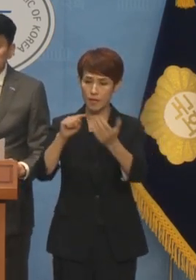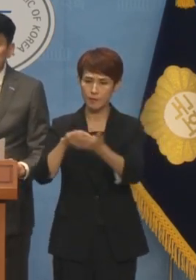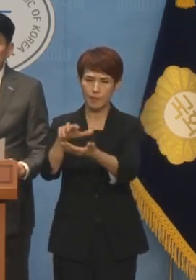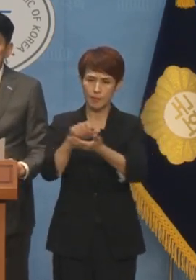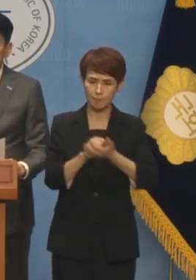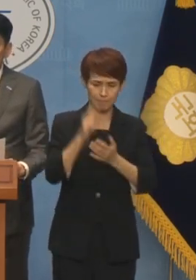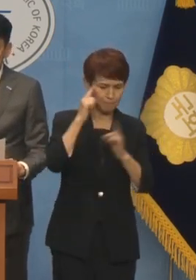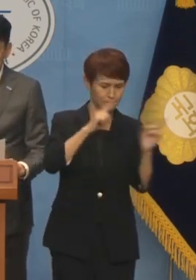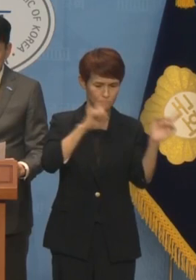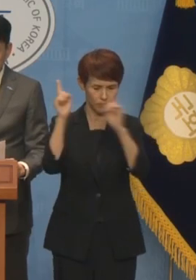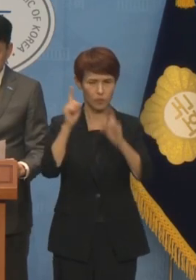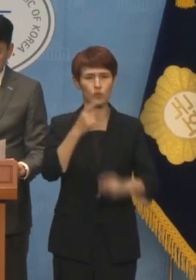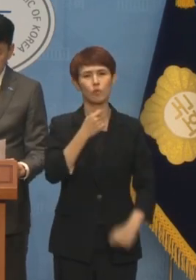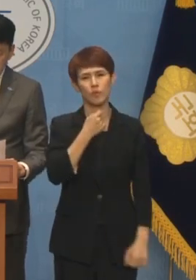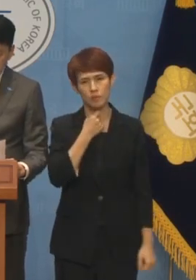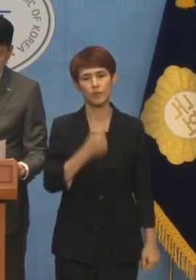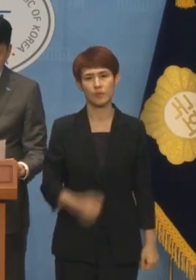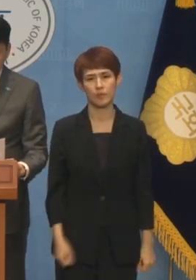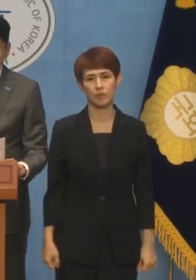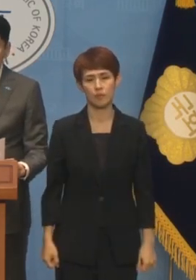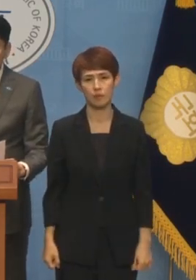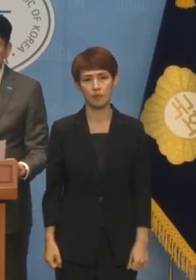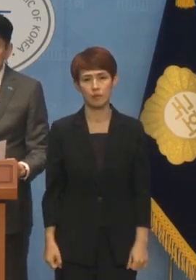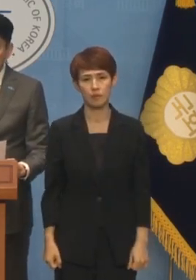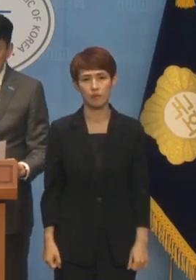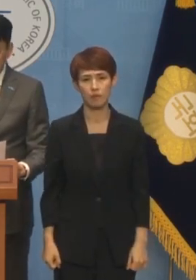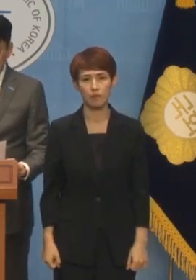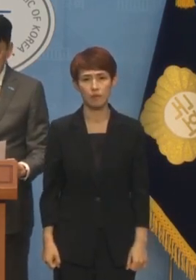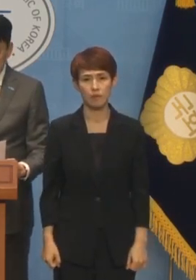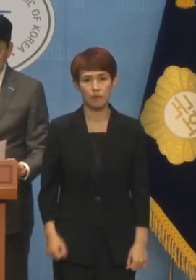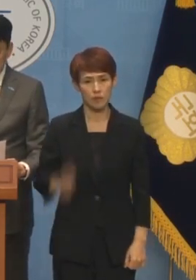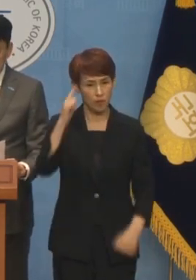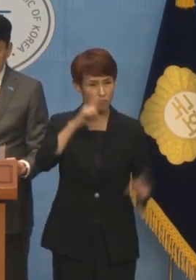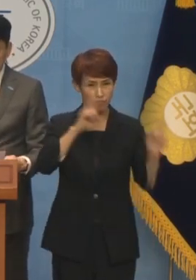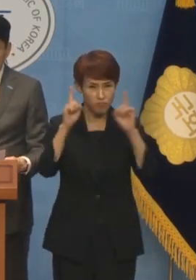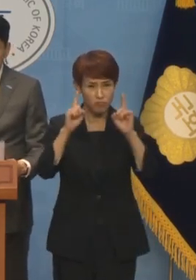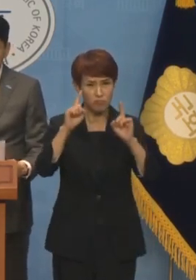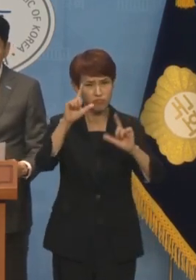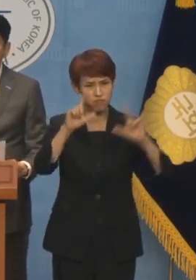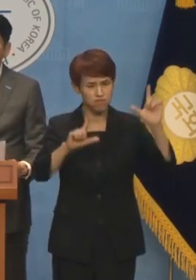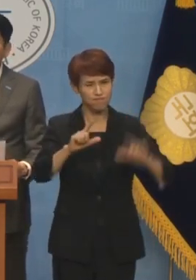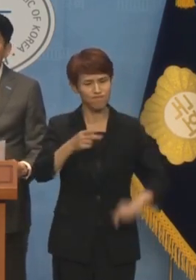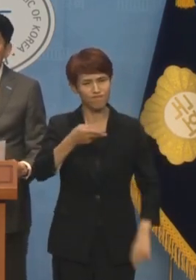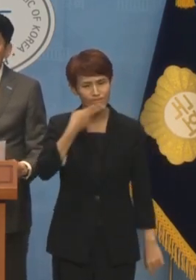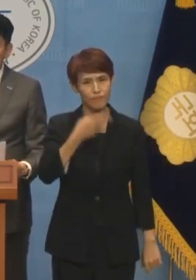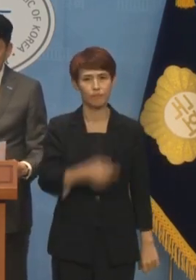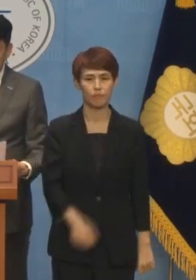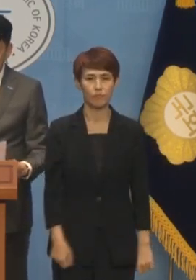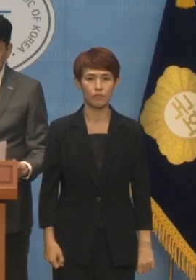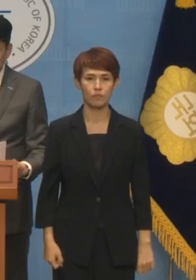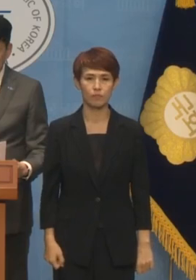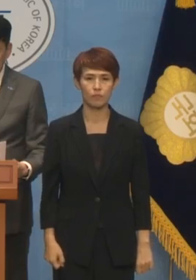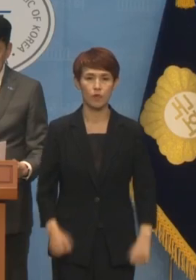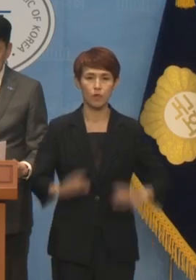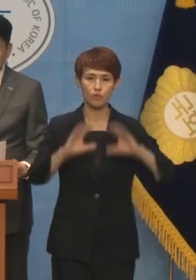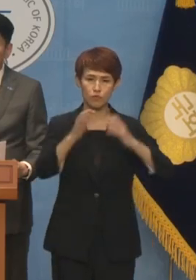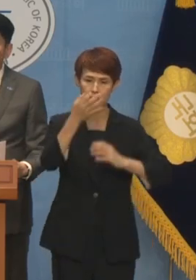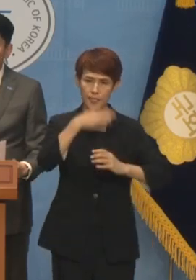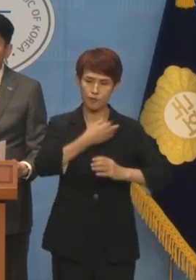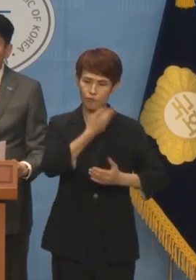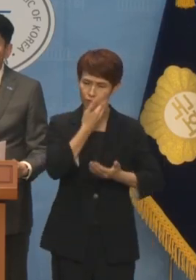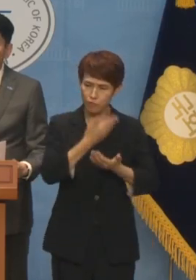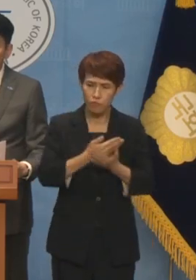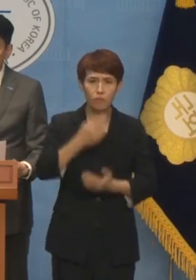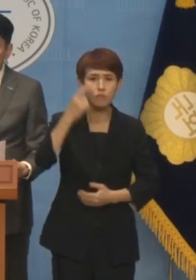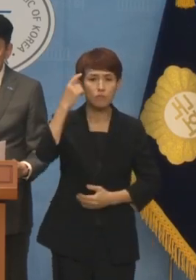제정신을 차리길 바라십니다. 그런데 그럴 기미조차 보이지 않습니다. 무엇보다 국익을 최우선의 가치로 여겨야